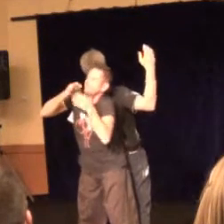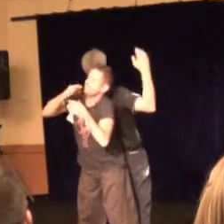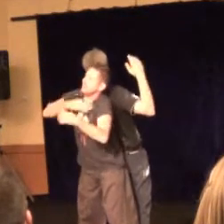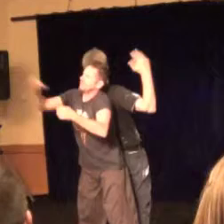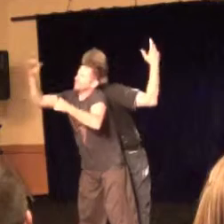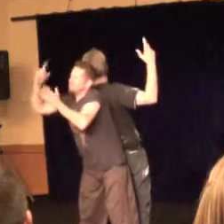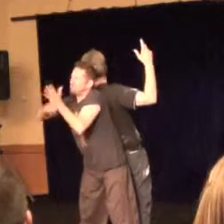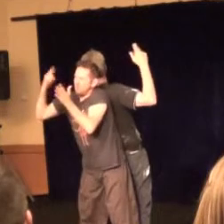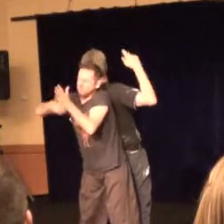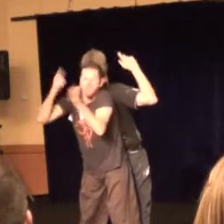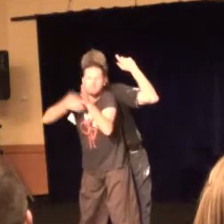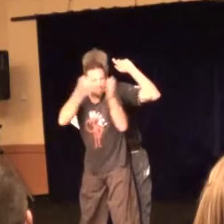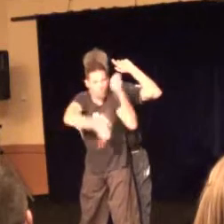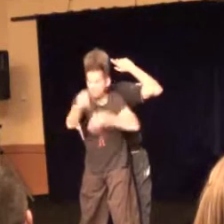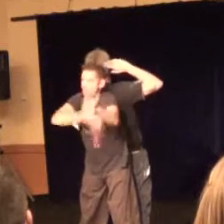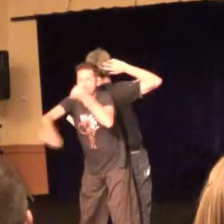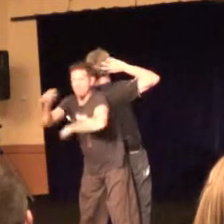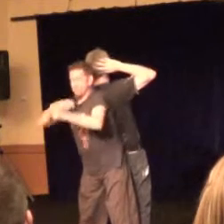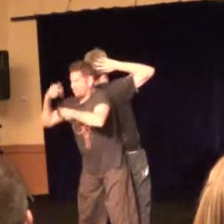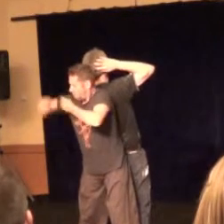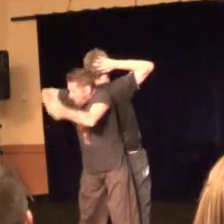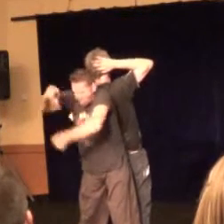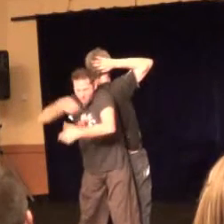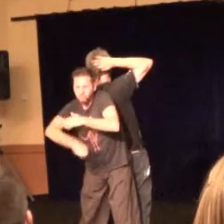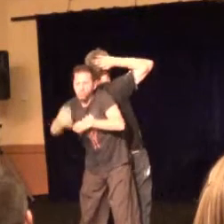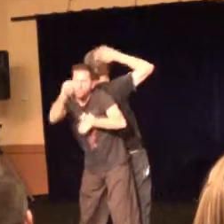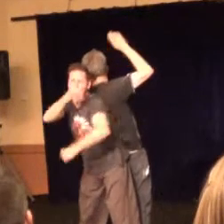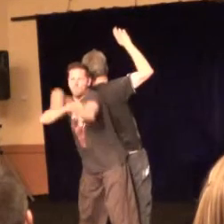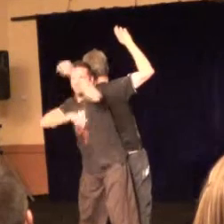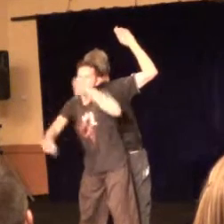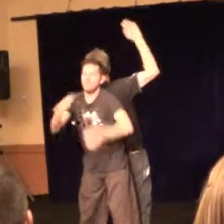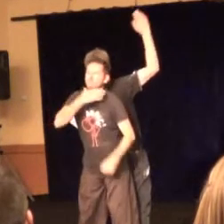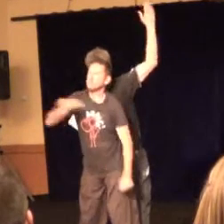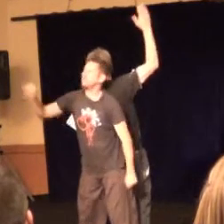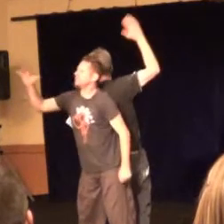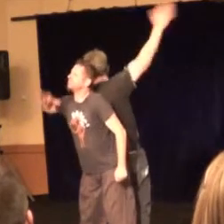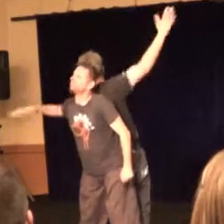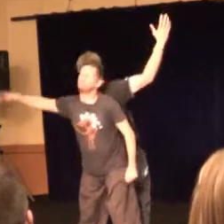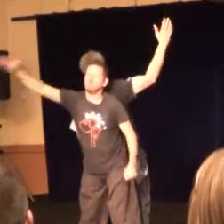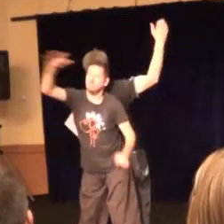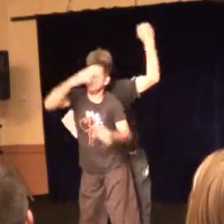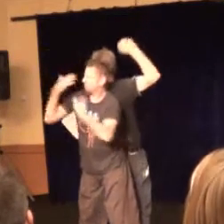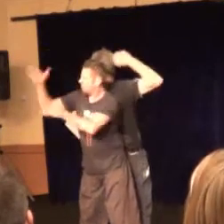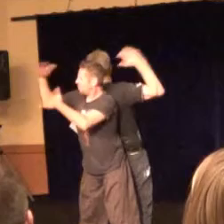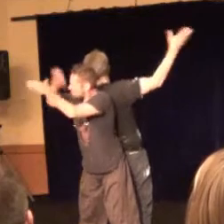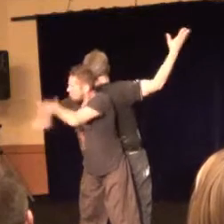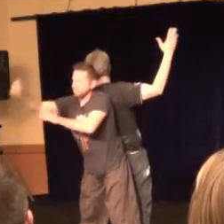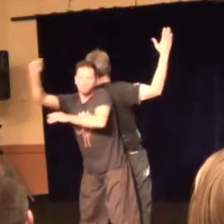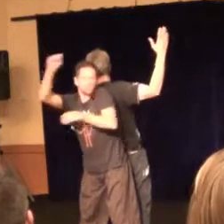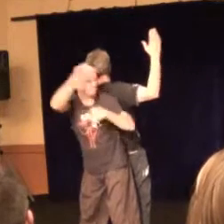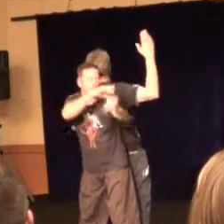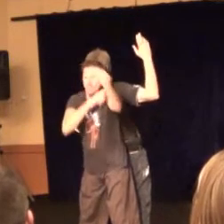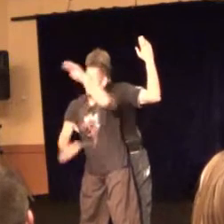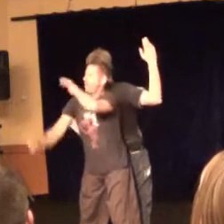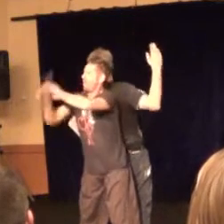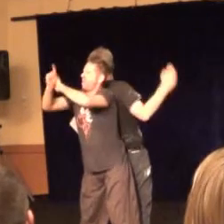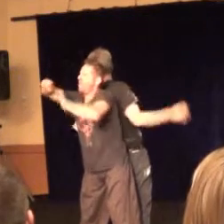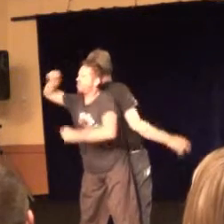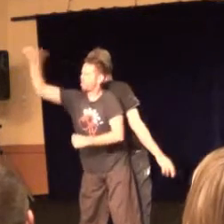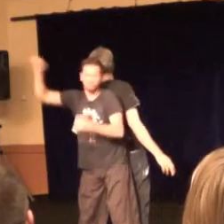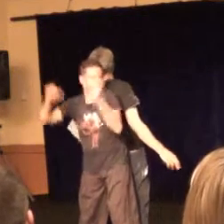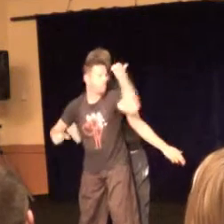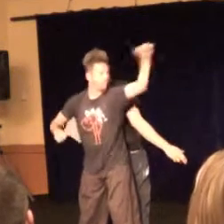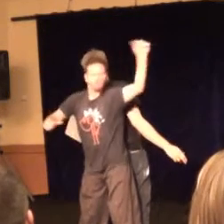de chacun son tour, de ce que l'on ne sait pas, de ce que l'avenir nous réserve, fils de l'étrangeté, de la singularité, de